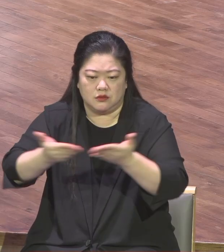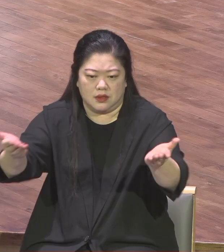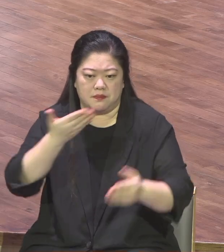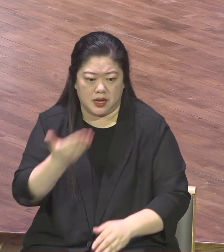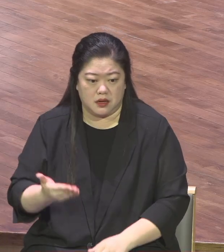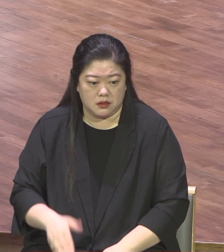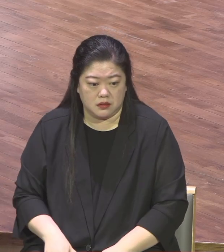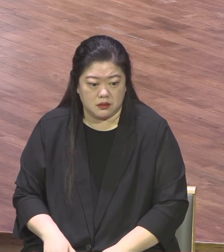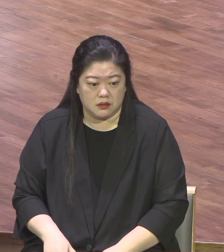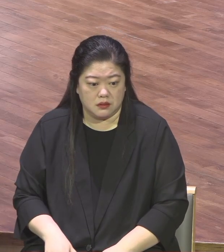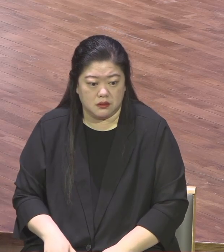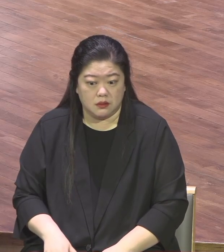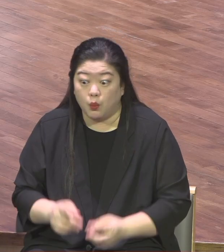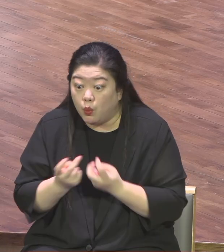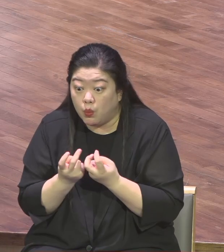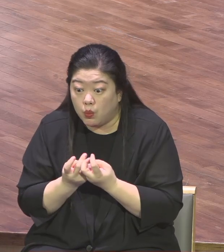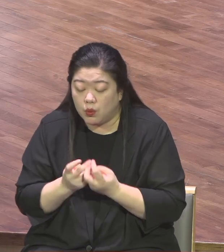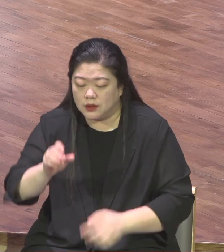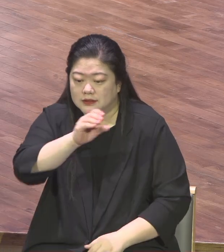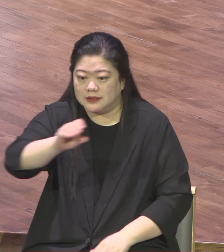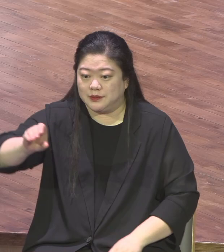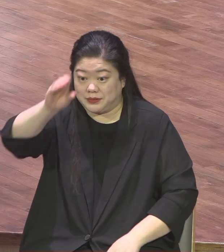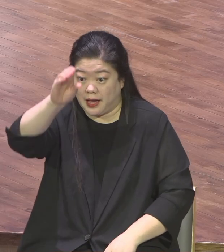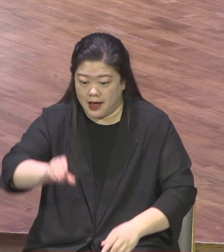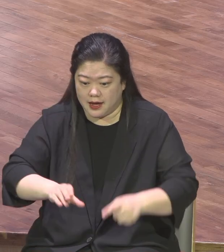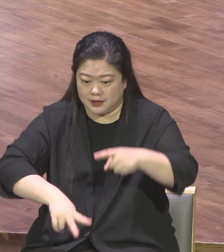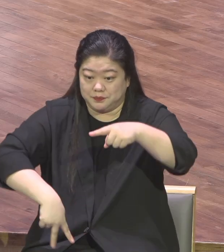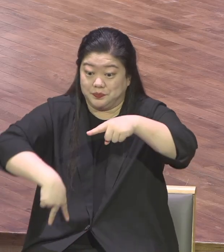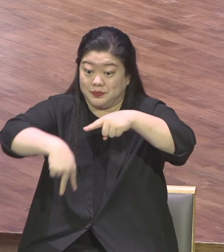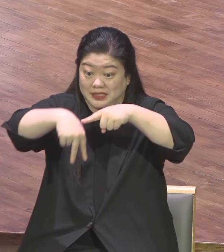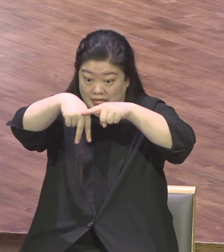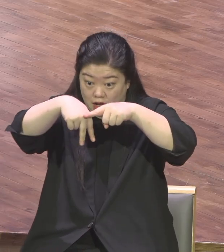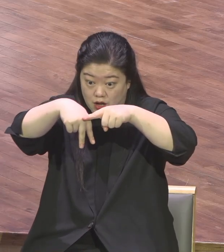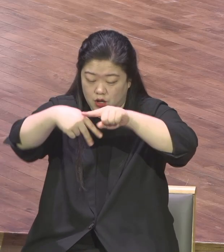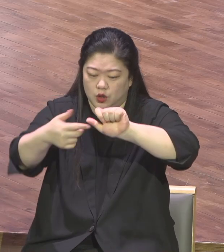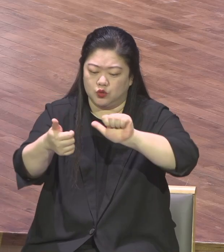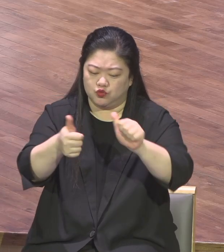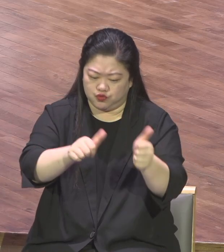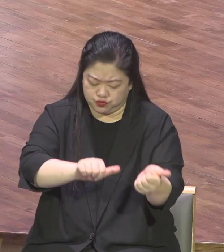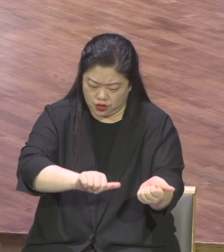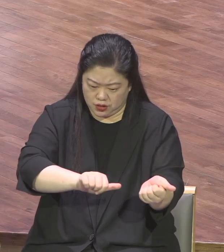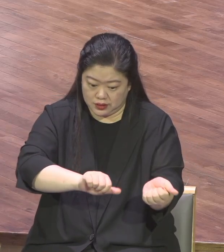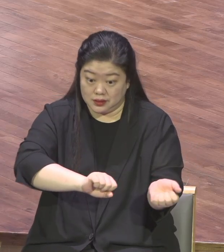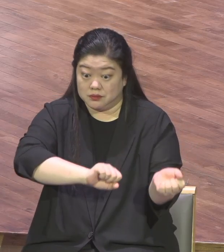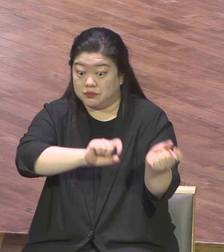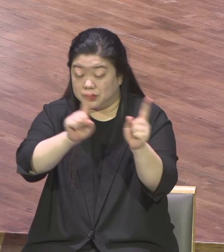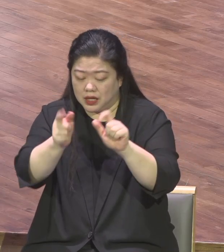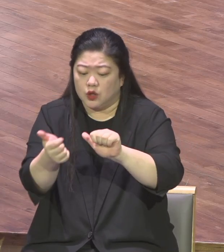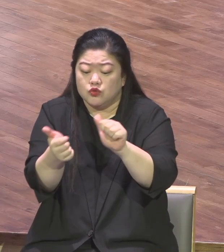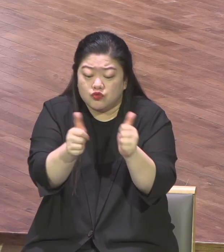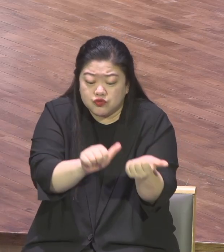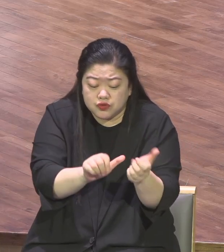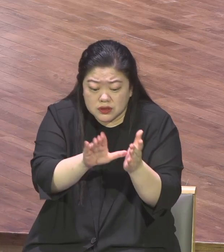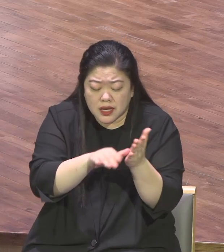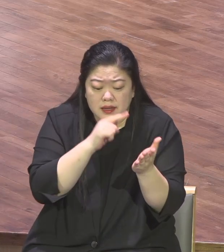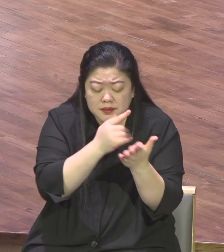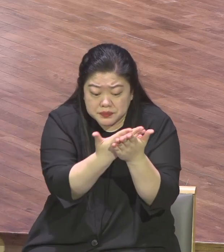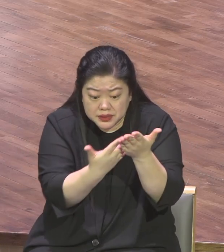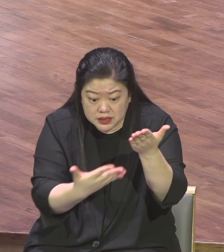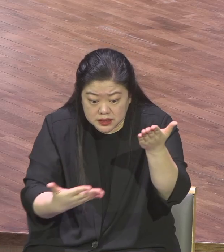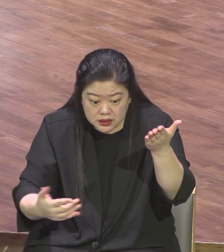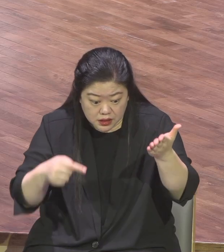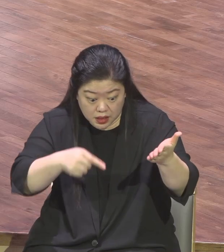피로 우리가 죄사함을 받겠다. 그 피가 아니면 절대로 구원받을 수